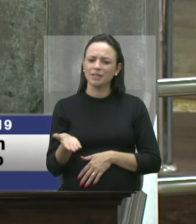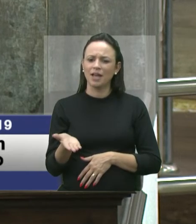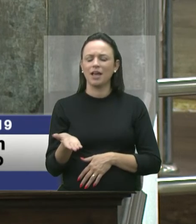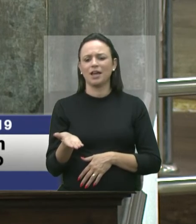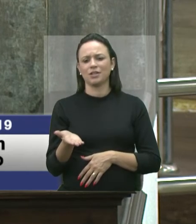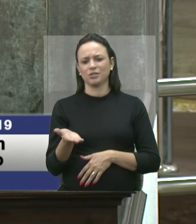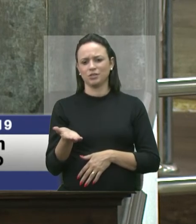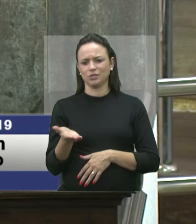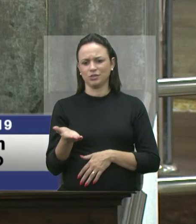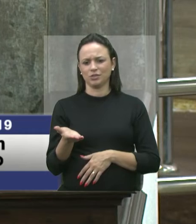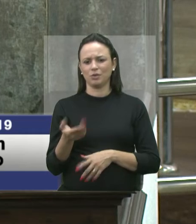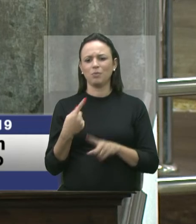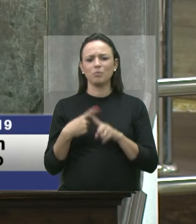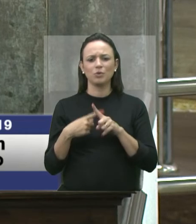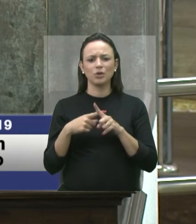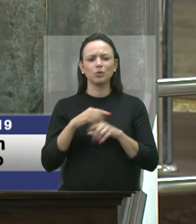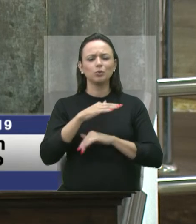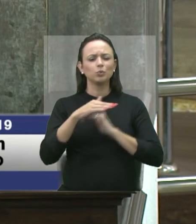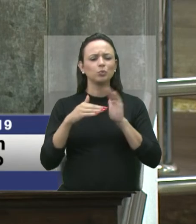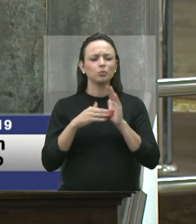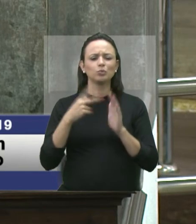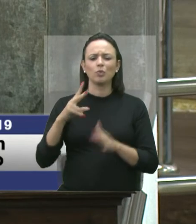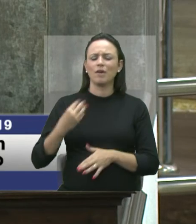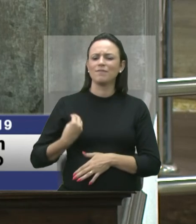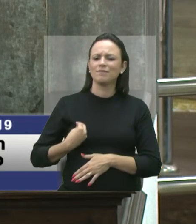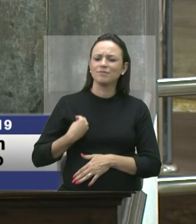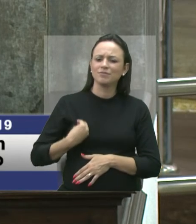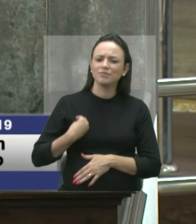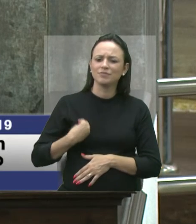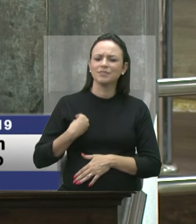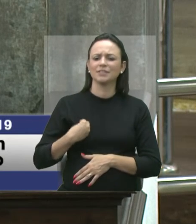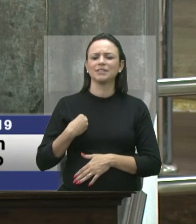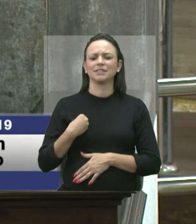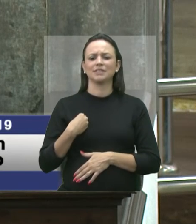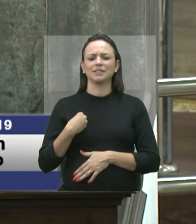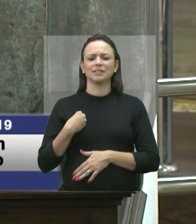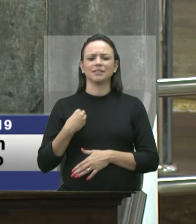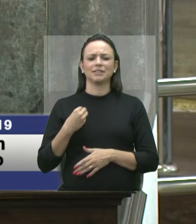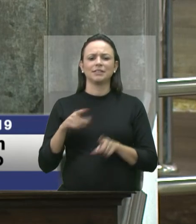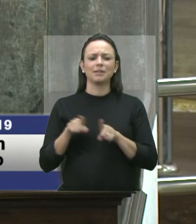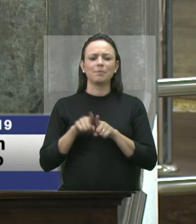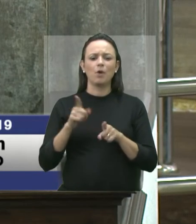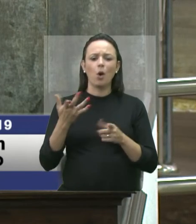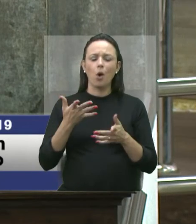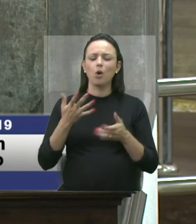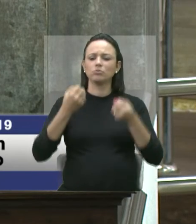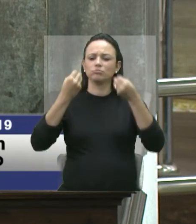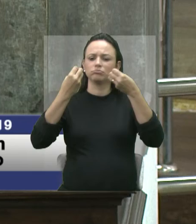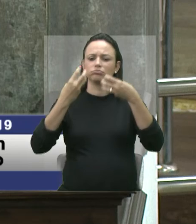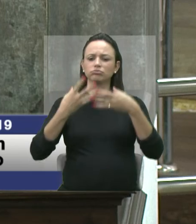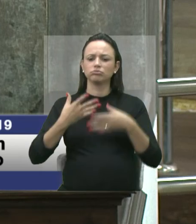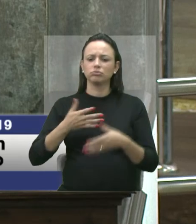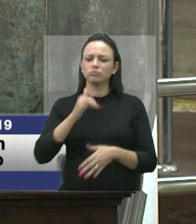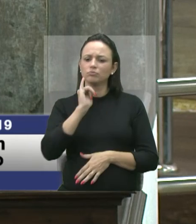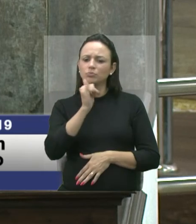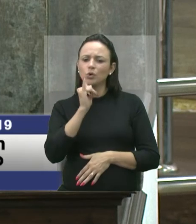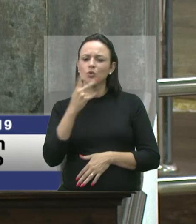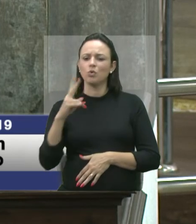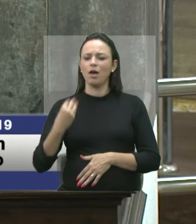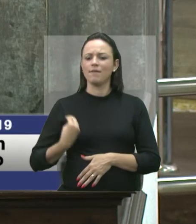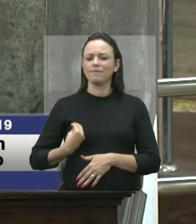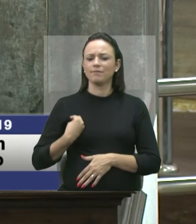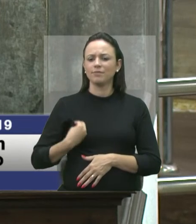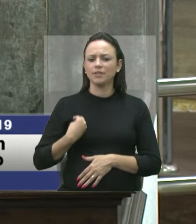por tudo que ele passou na vida dele, por todo o depoimento que ele passou aqui hoje, para nós, jaúense,